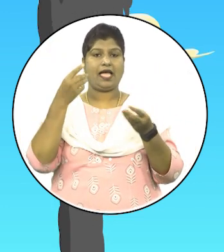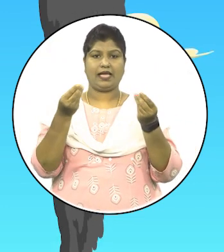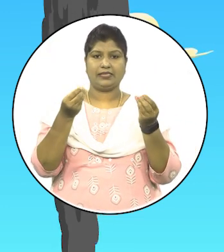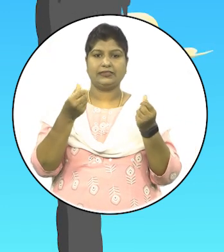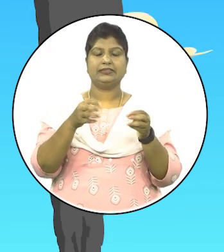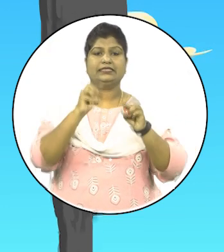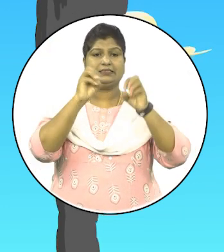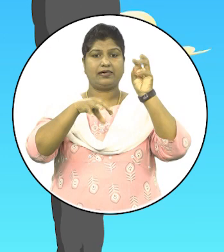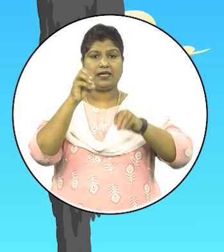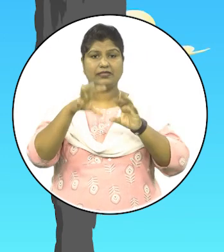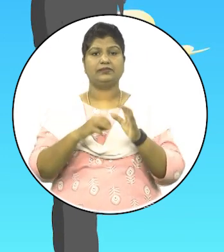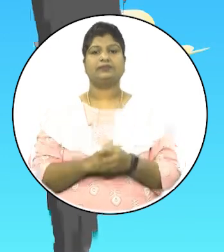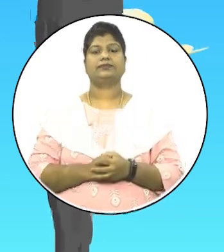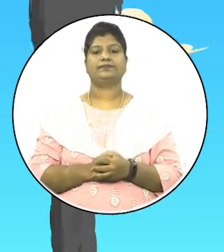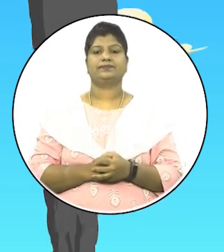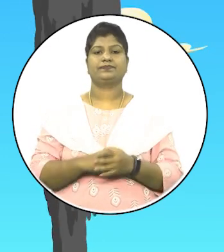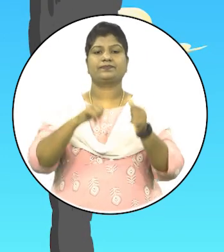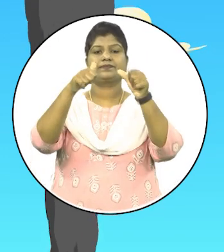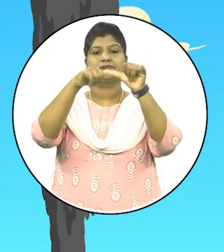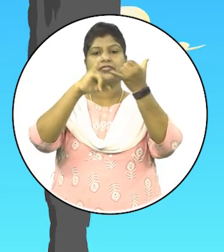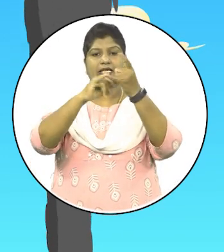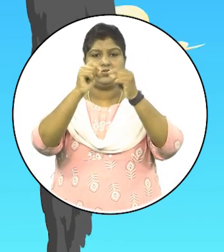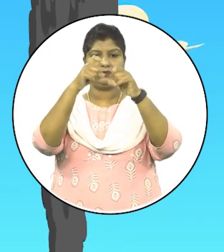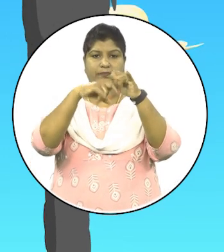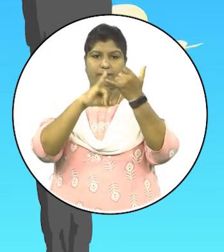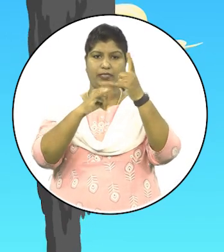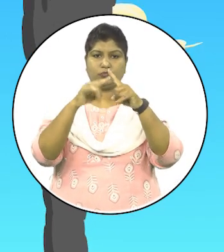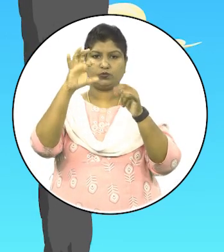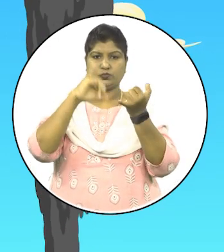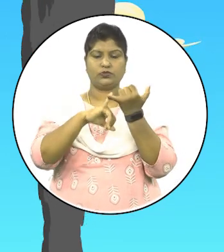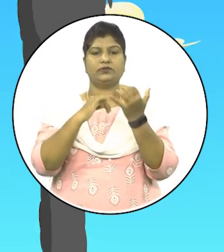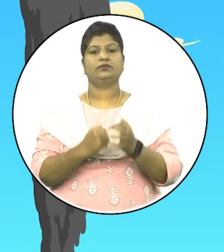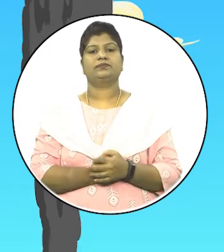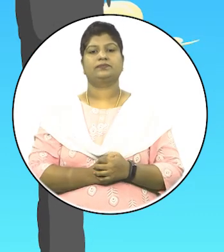क्लोरीन, फ्लाई ऐश, धूल,